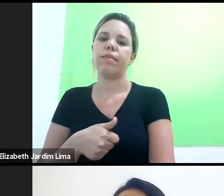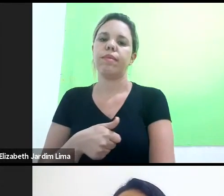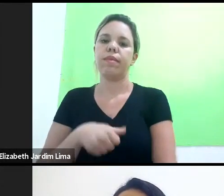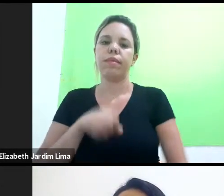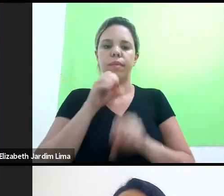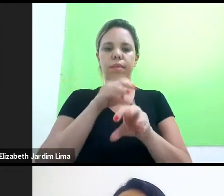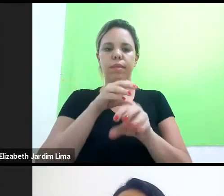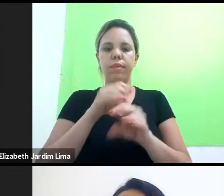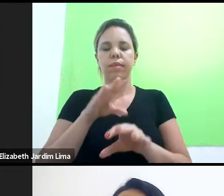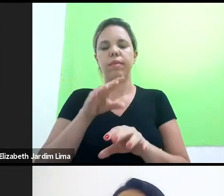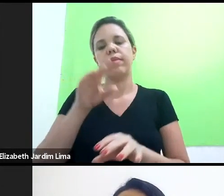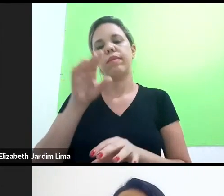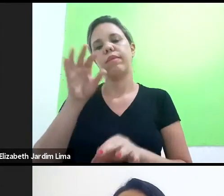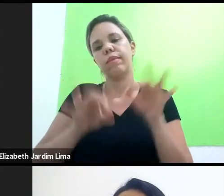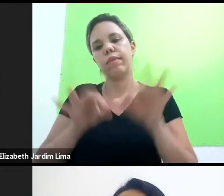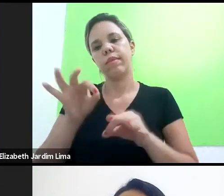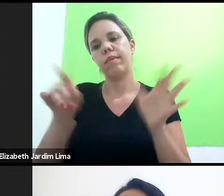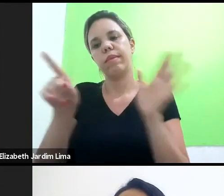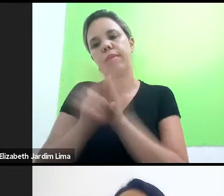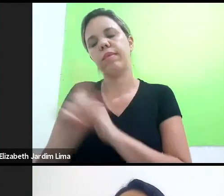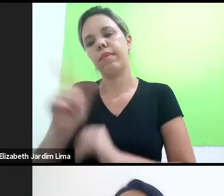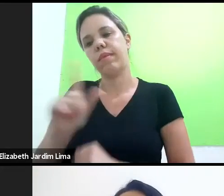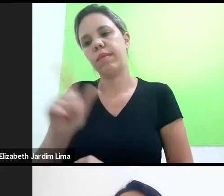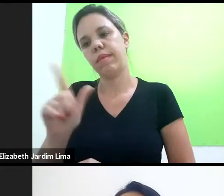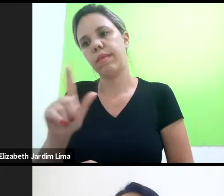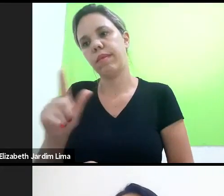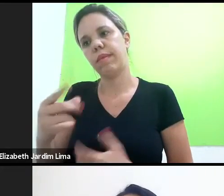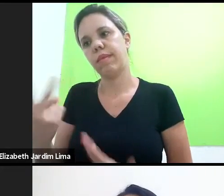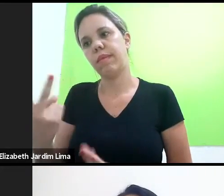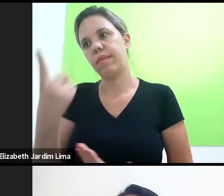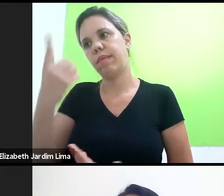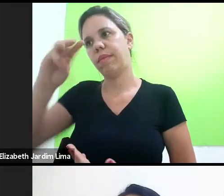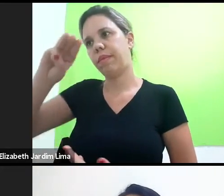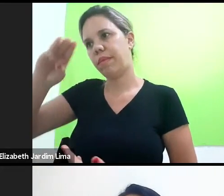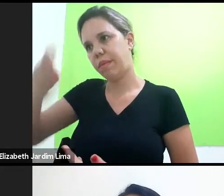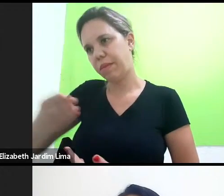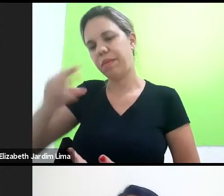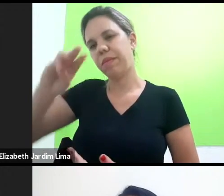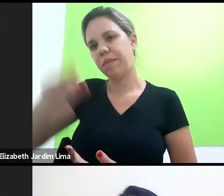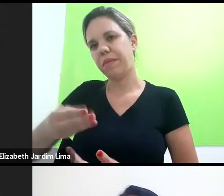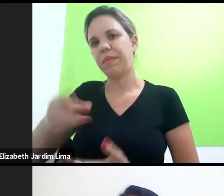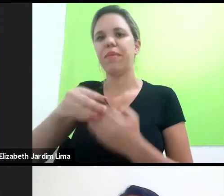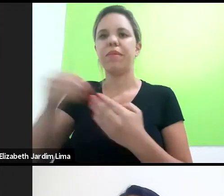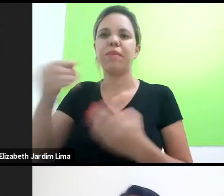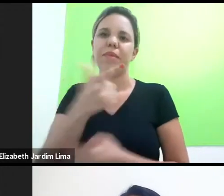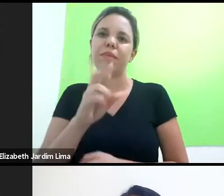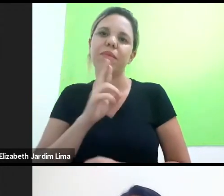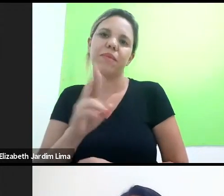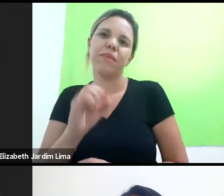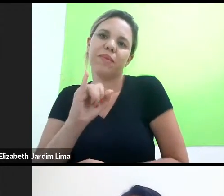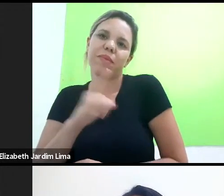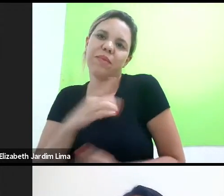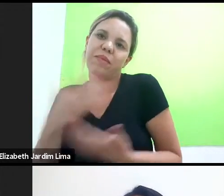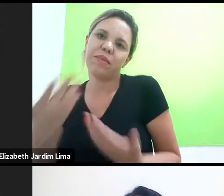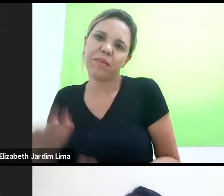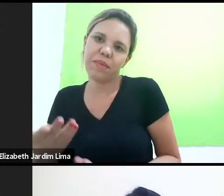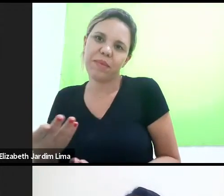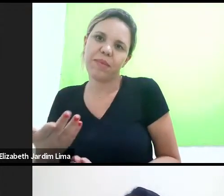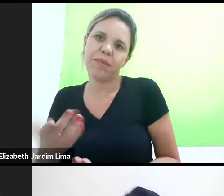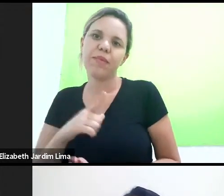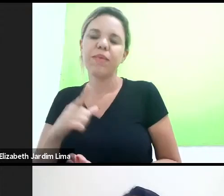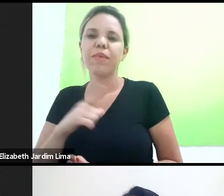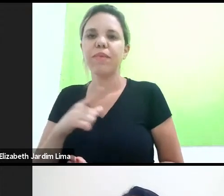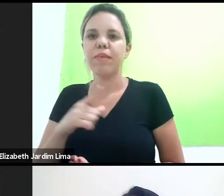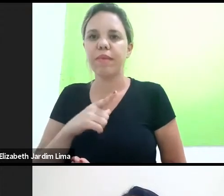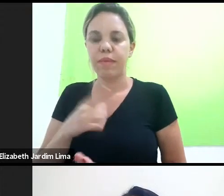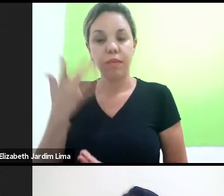jurídico? É claro que essa é uma pergunta daquelas que vale $1 milhão, né? Não tem resposta, e se tivesse, quem a tiver.